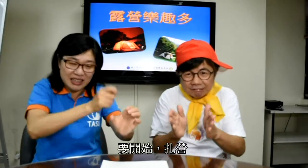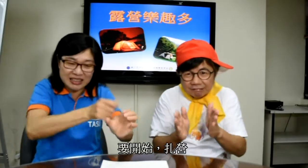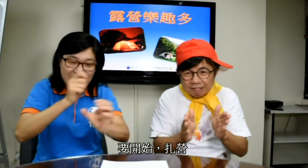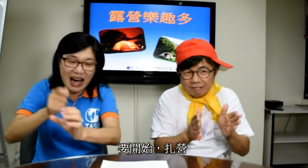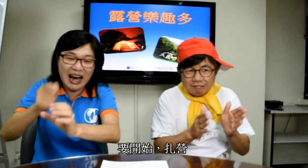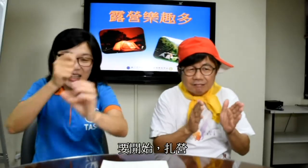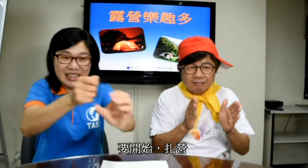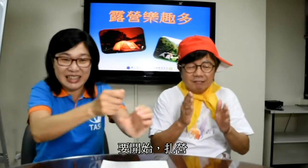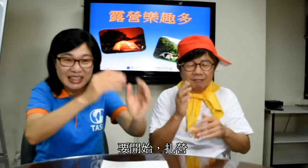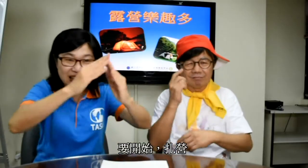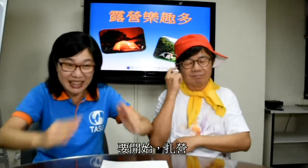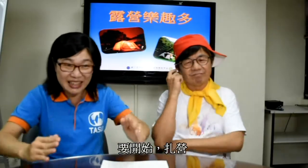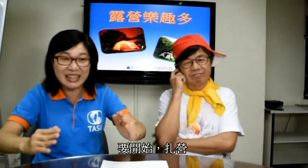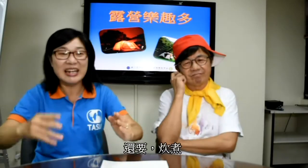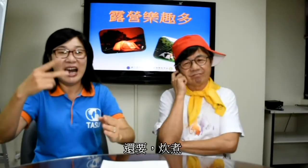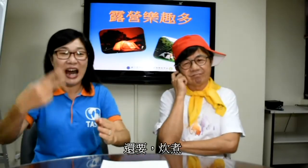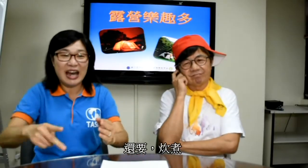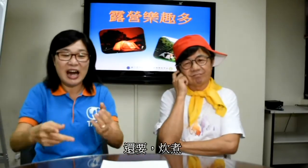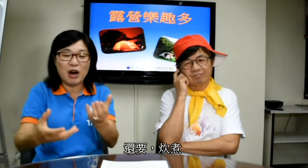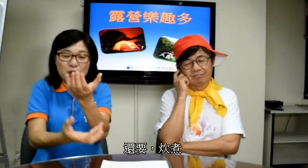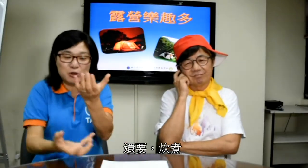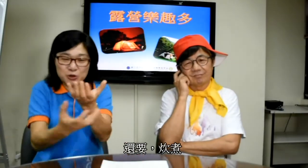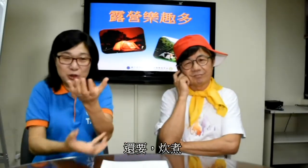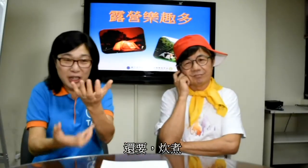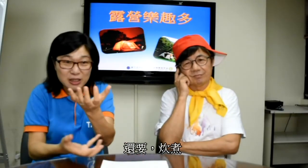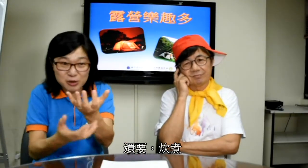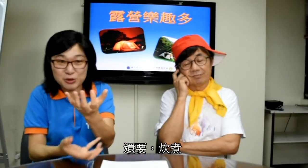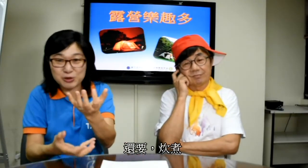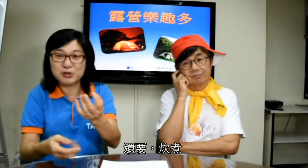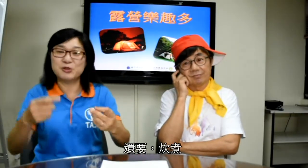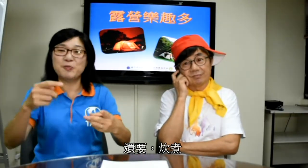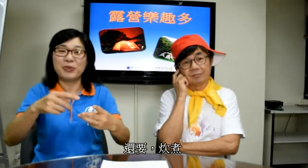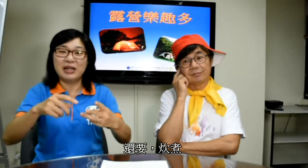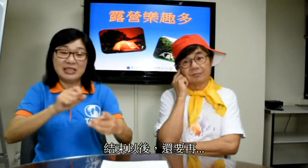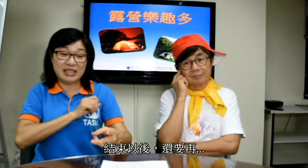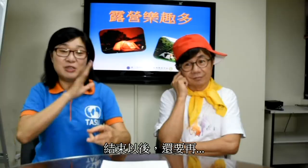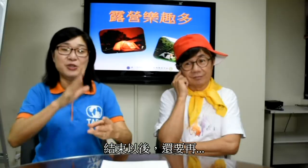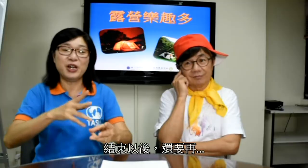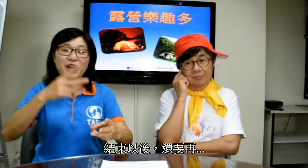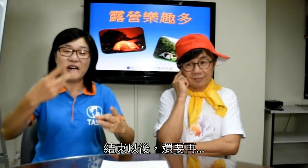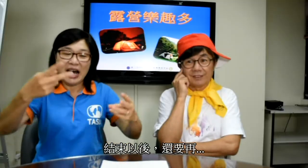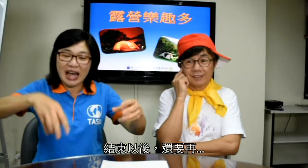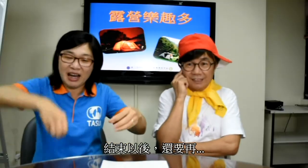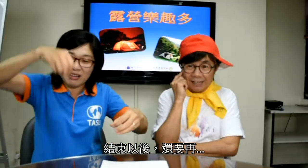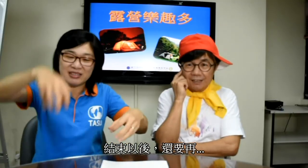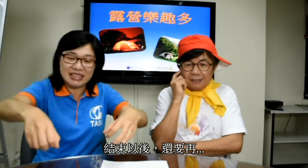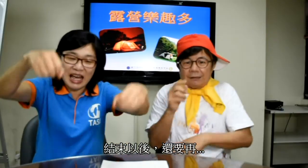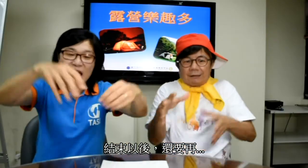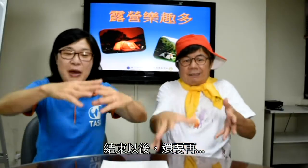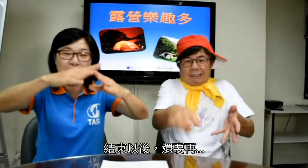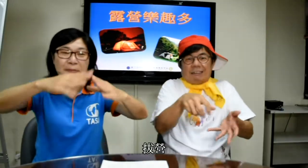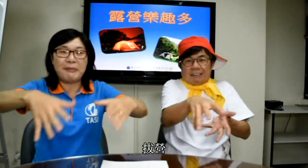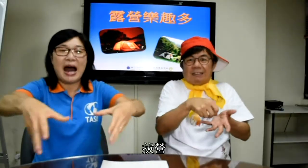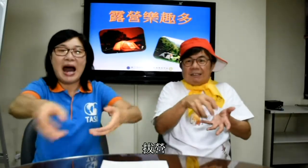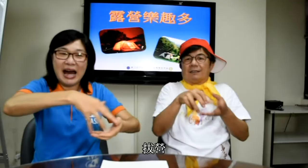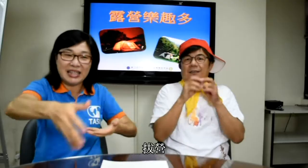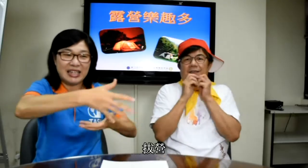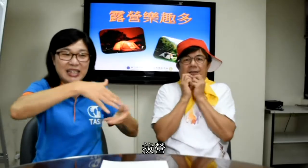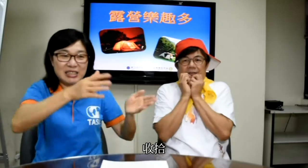扎营，还要炊煮，结束以后还要再拔营